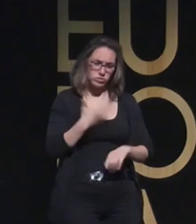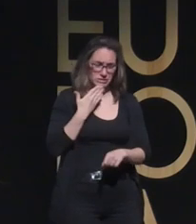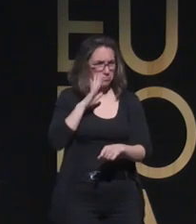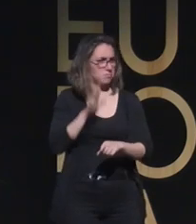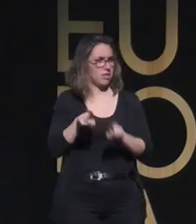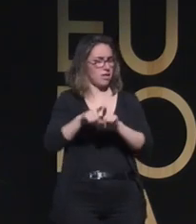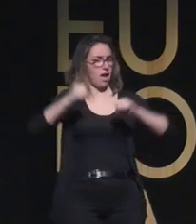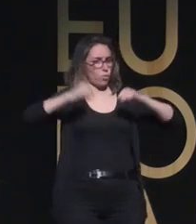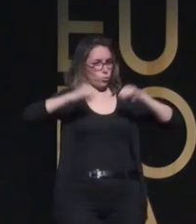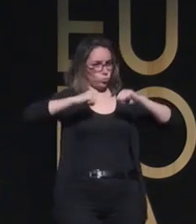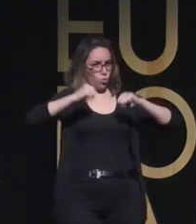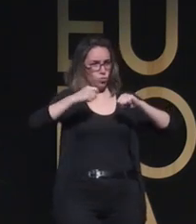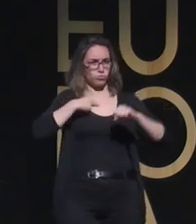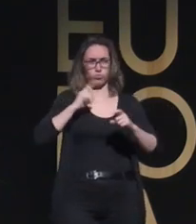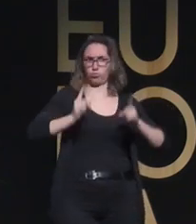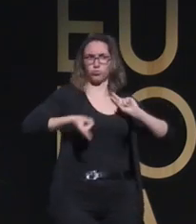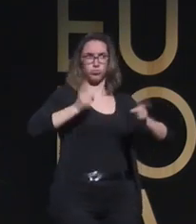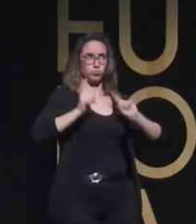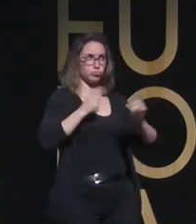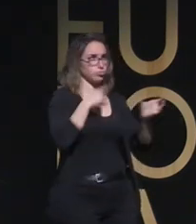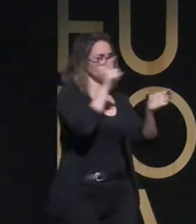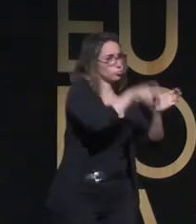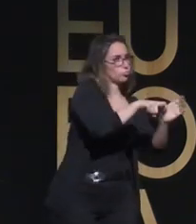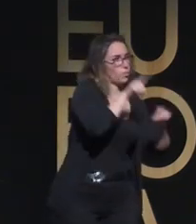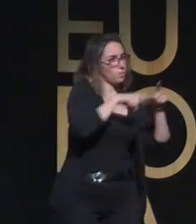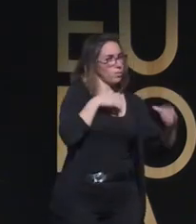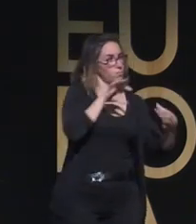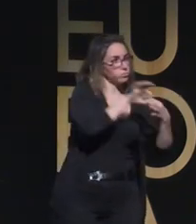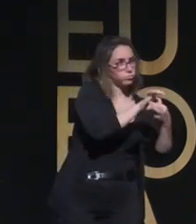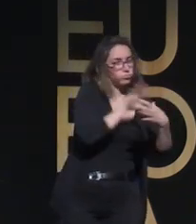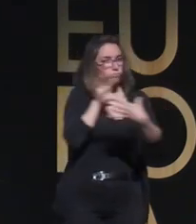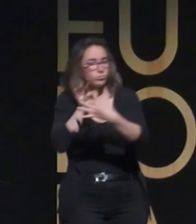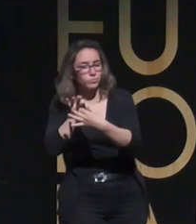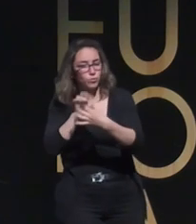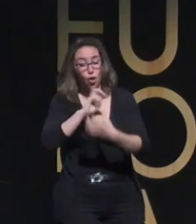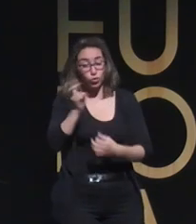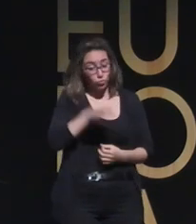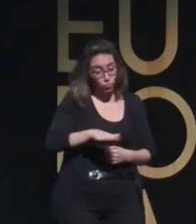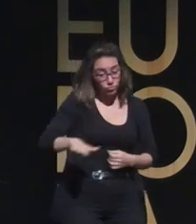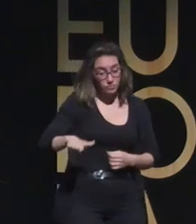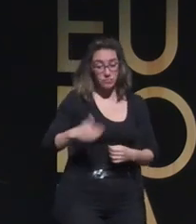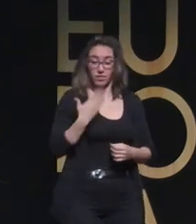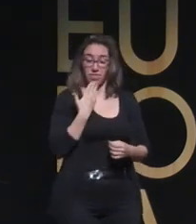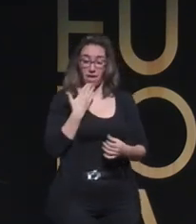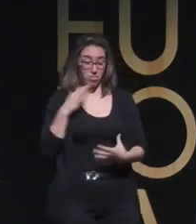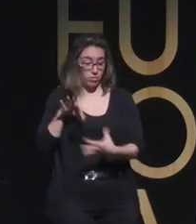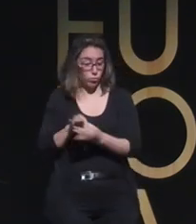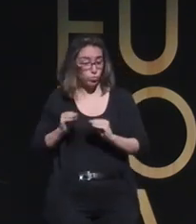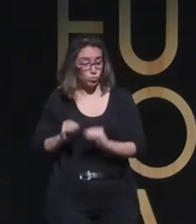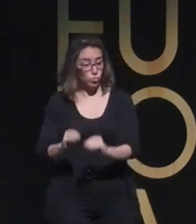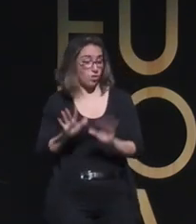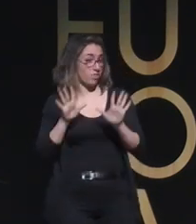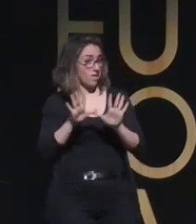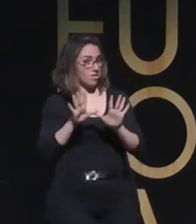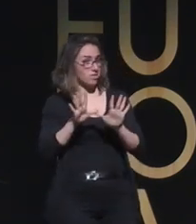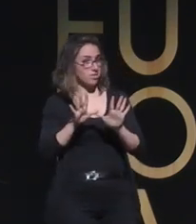adultos, tiranizando al grupo en función de dependencia de grupo, y niños y niñas que todavía están en la edad adecuada de ser niños y niñas con 10 años,